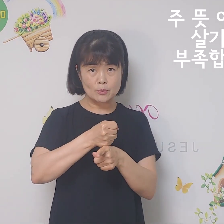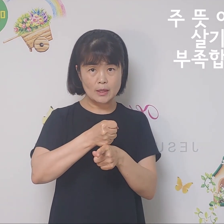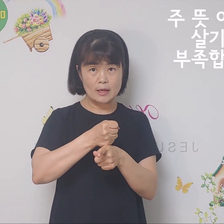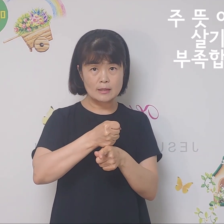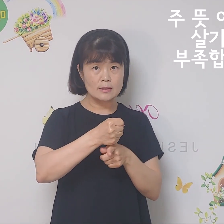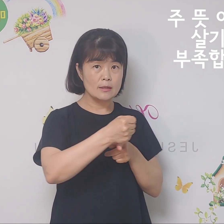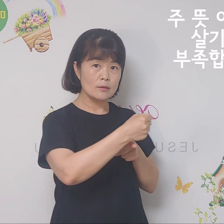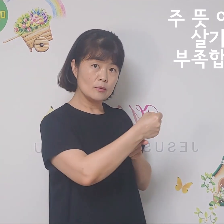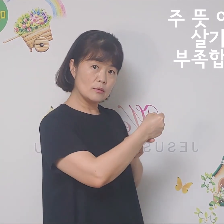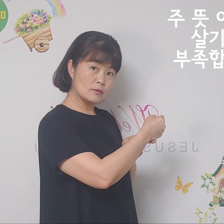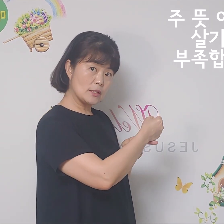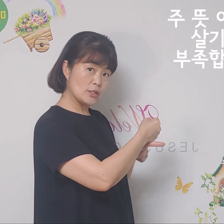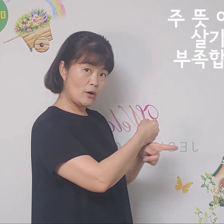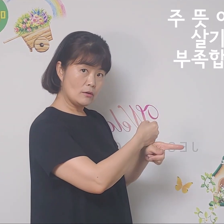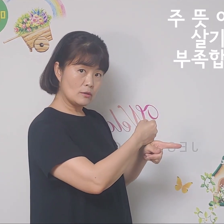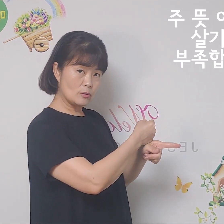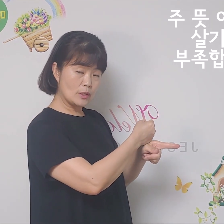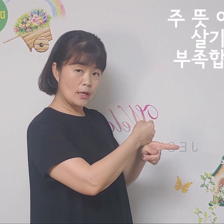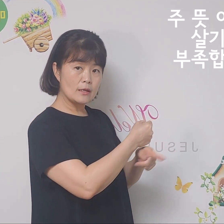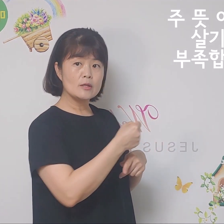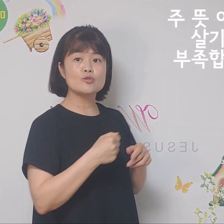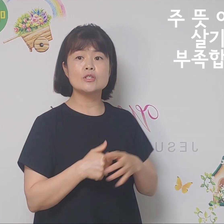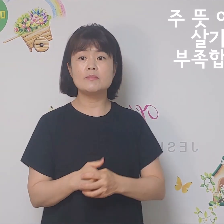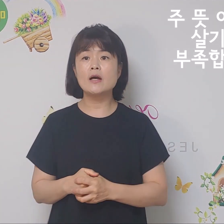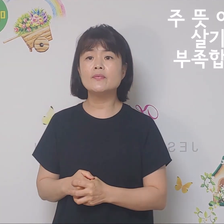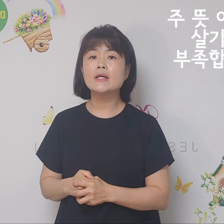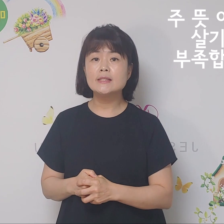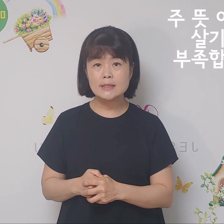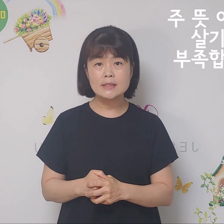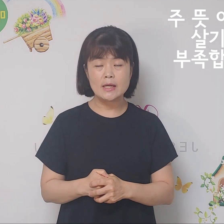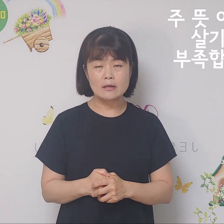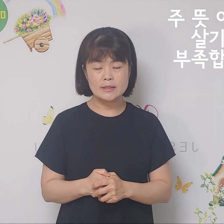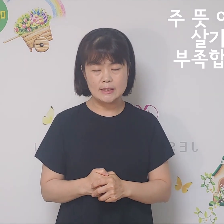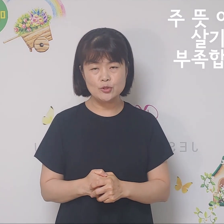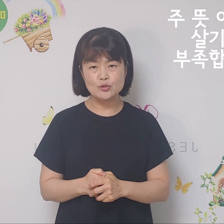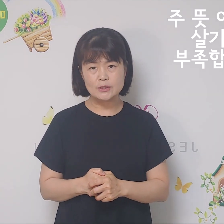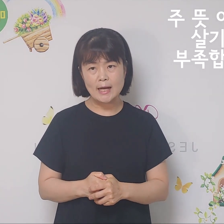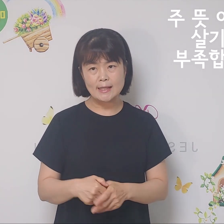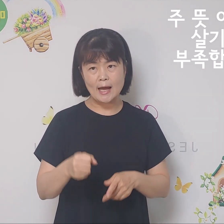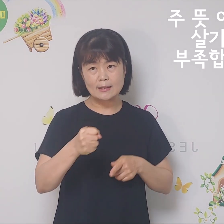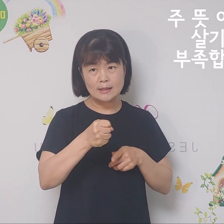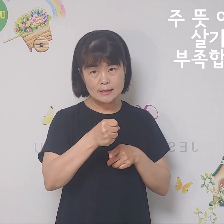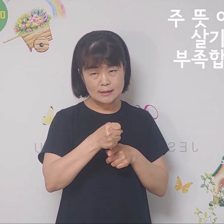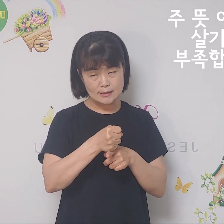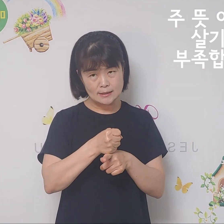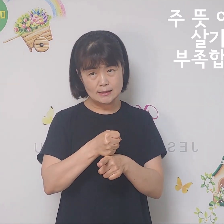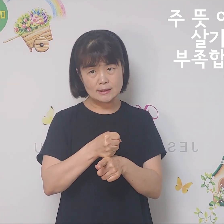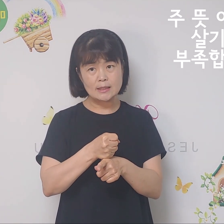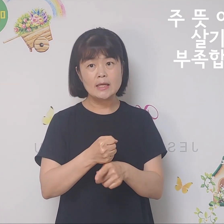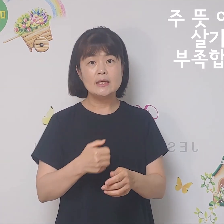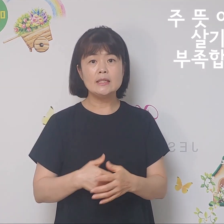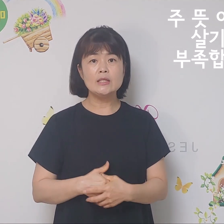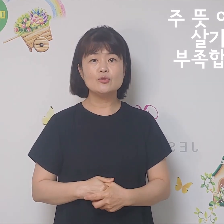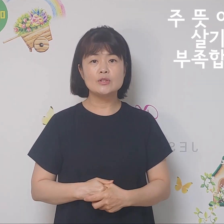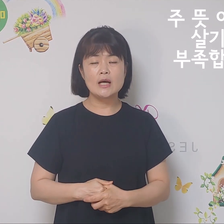이렇게. 다시요. 이렇게 해주시면 뜻이에요. 이유, 까다. 뜻, 이루다